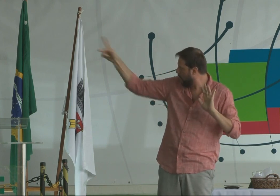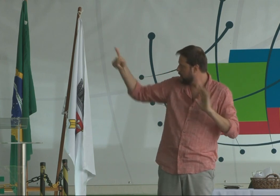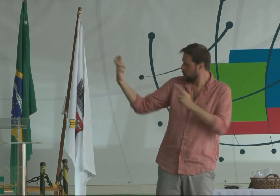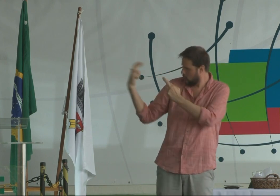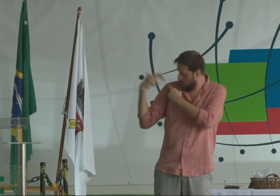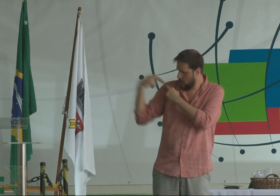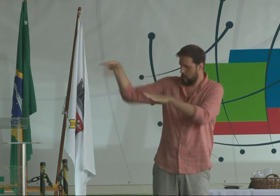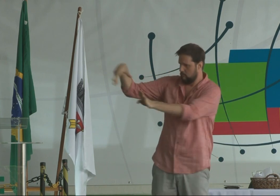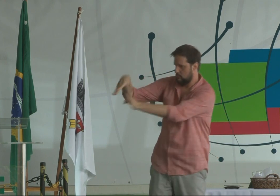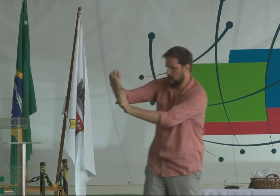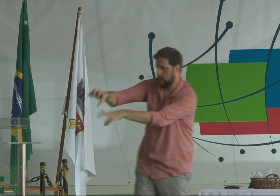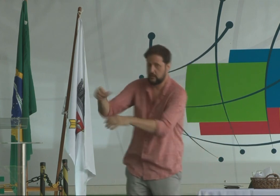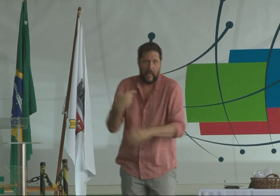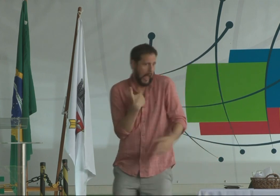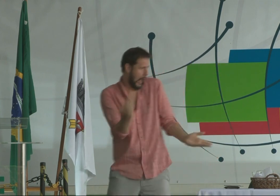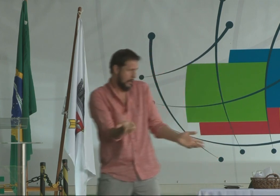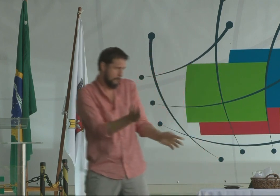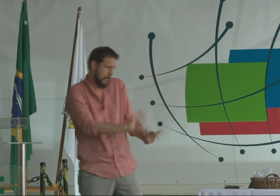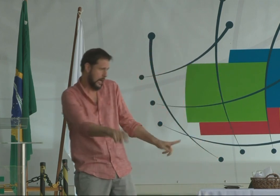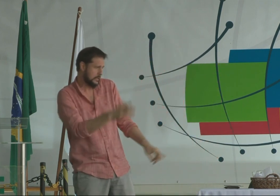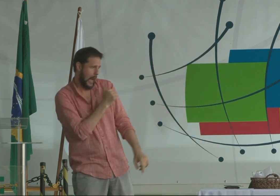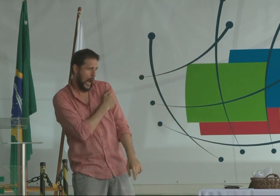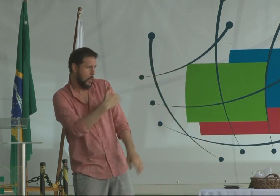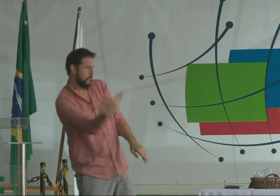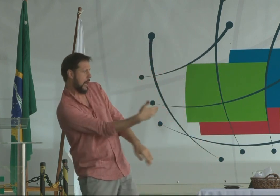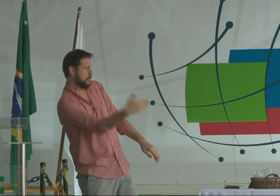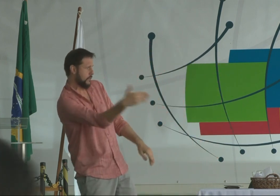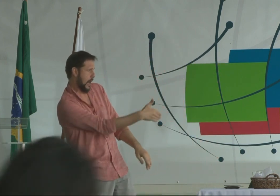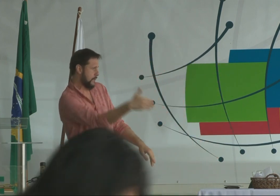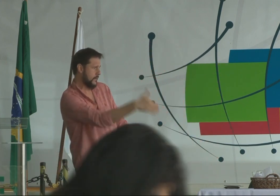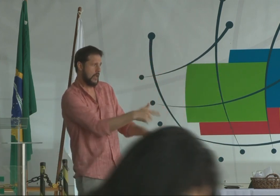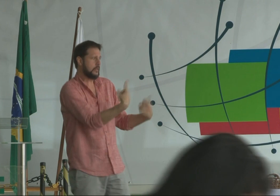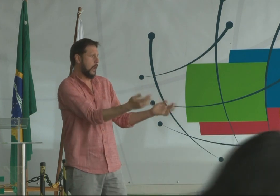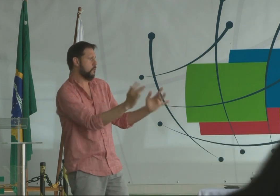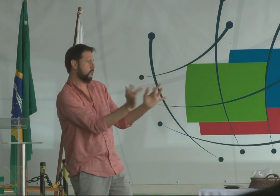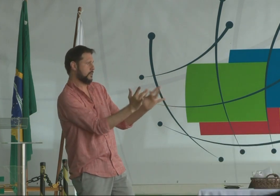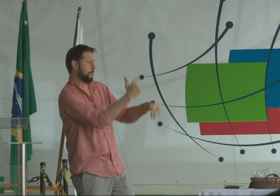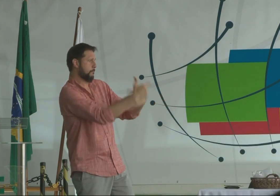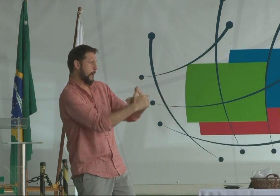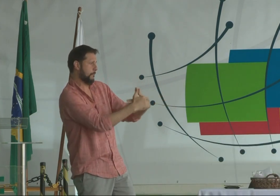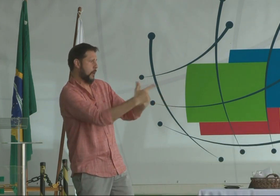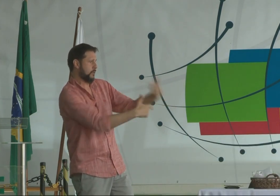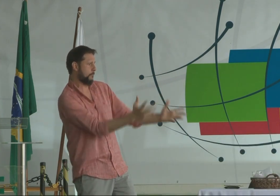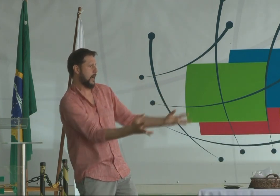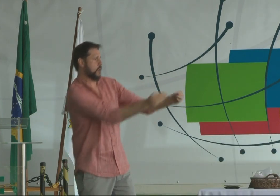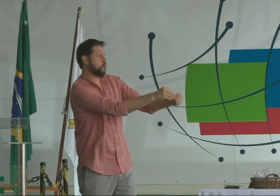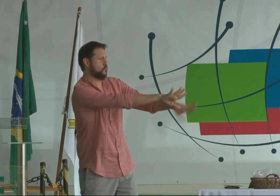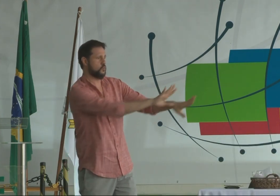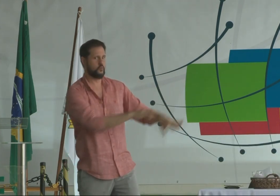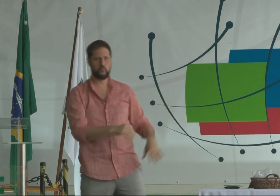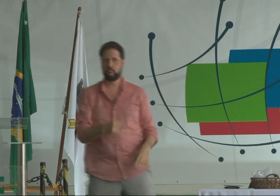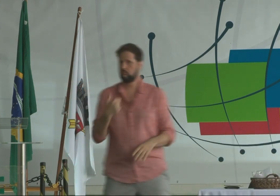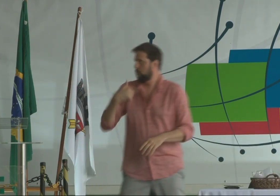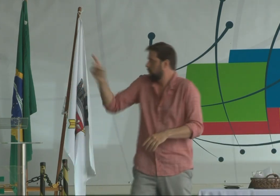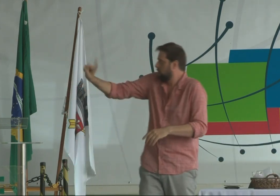não vai te orientar. Esse é o papel do professor regente. Ah, não, então fica esse discurso. Não, porque o aluno só te procura, você usa a língua dele, então você